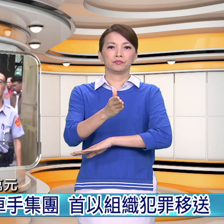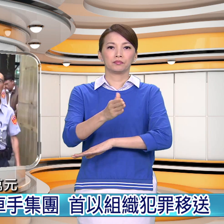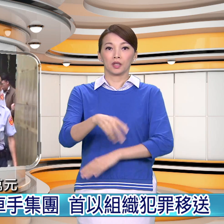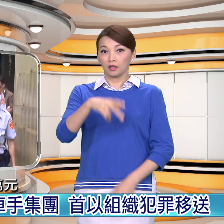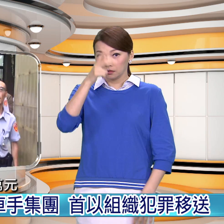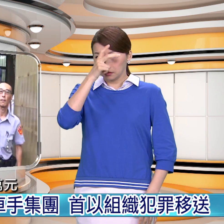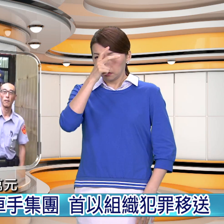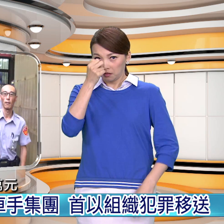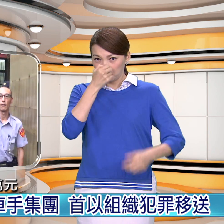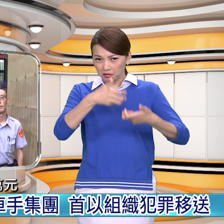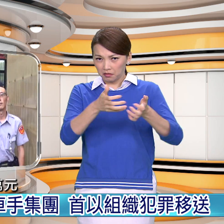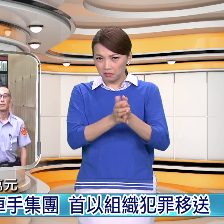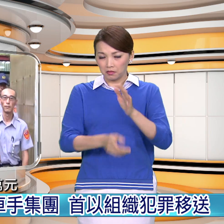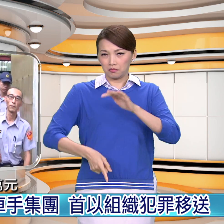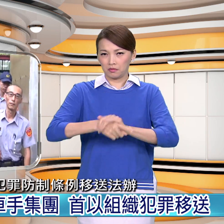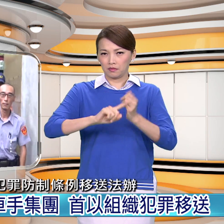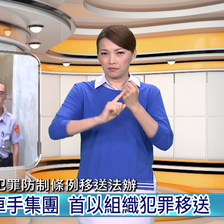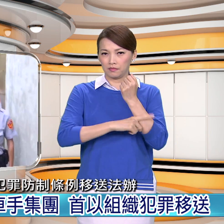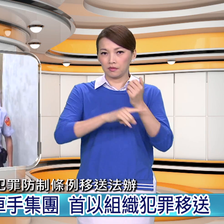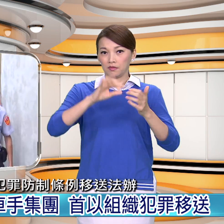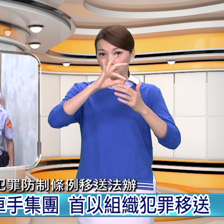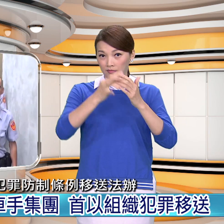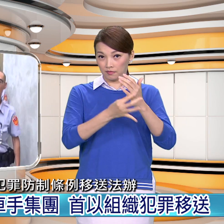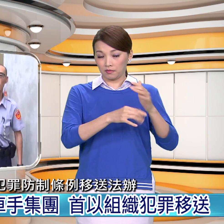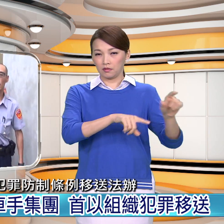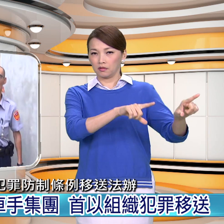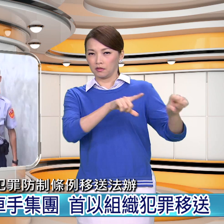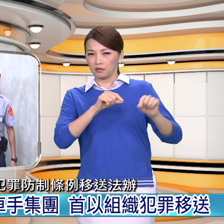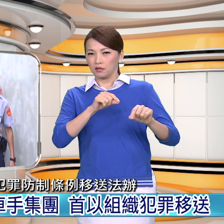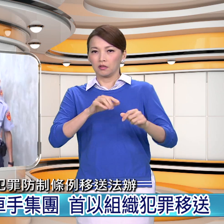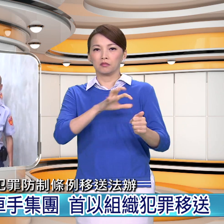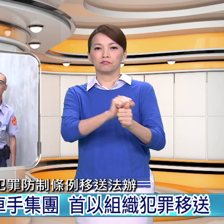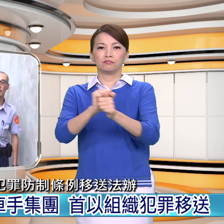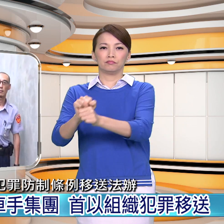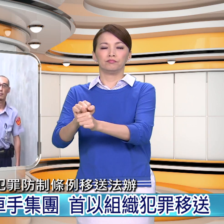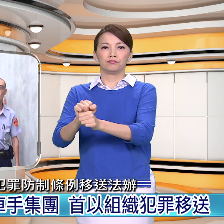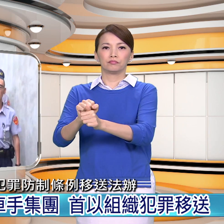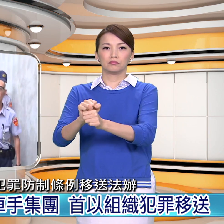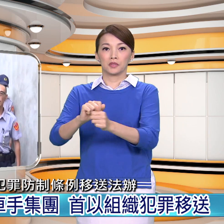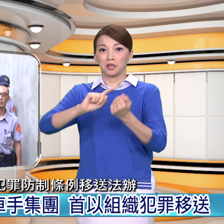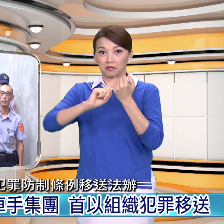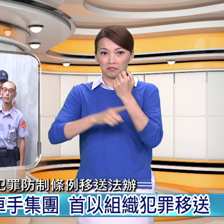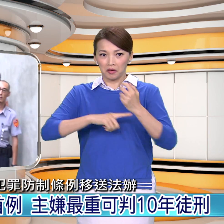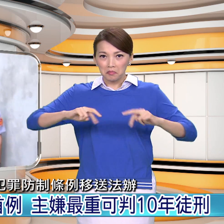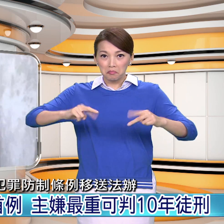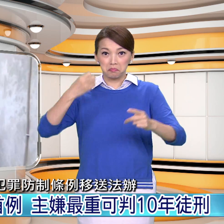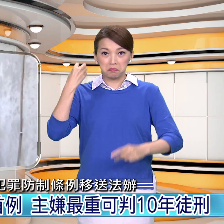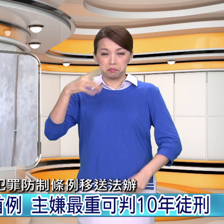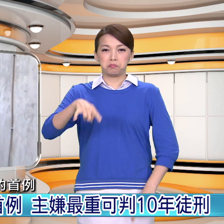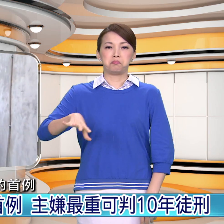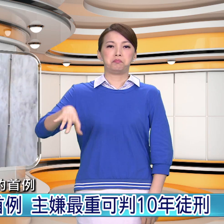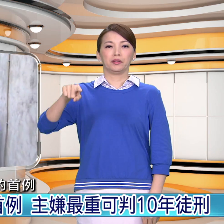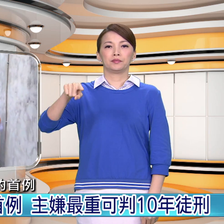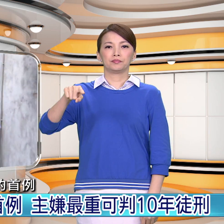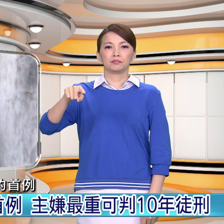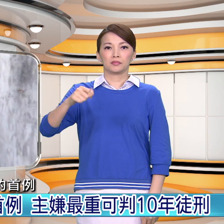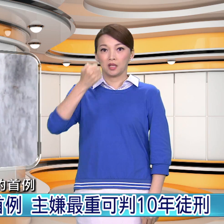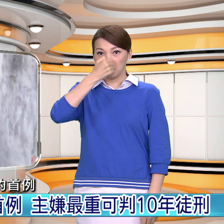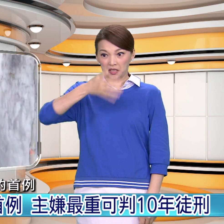过400万元，被警方依组织犯罪防治条例移送法办，是新法修正后